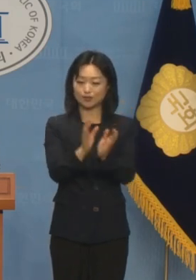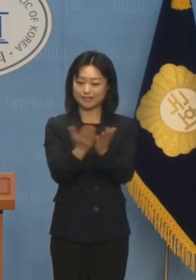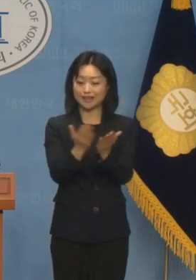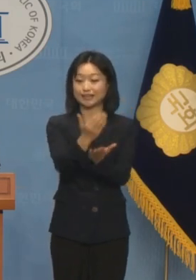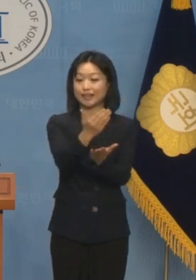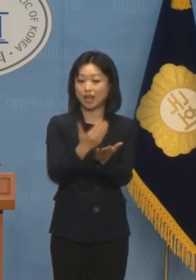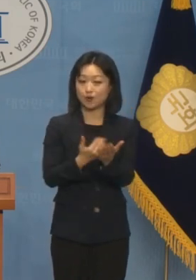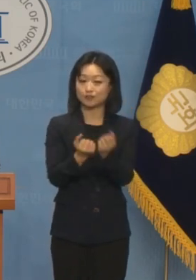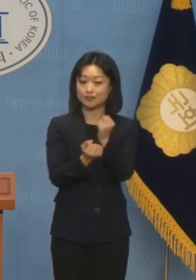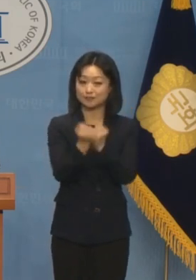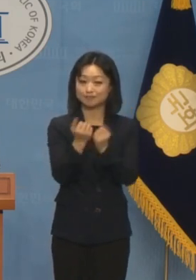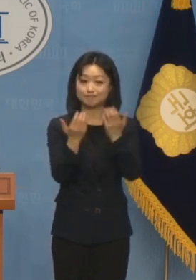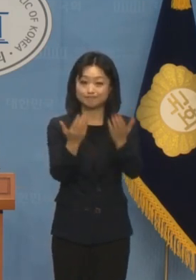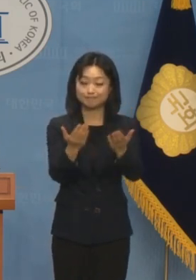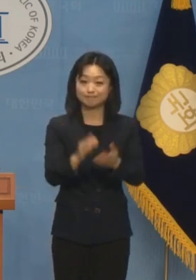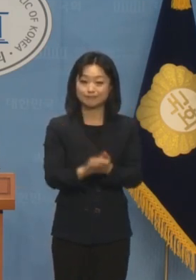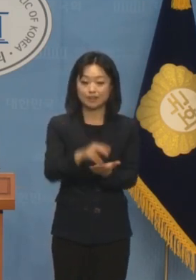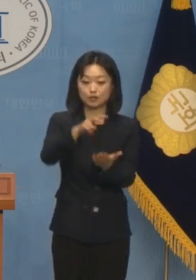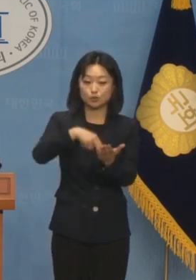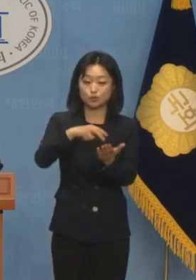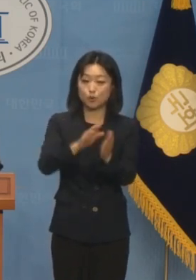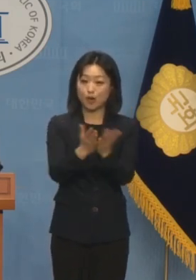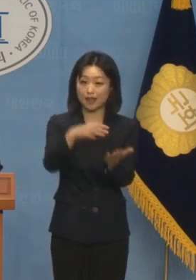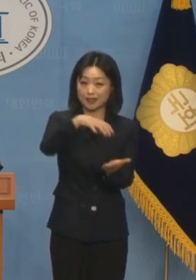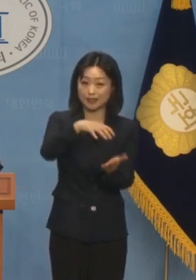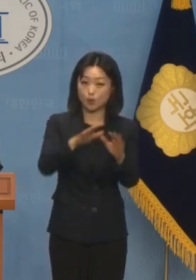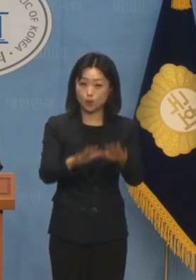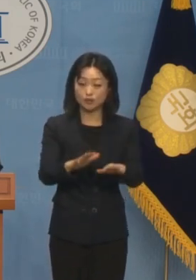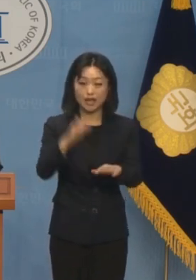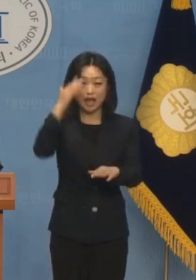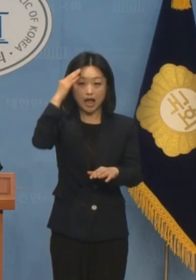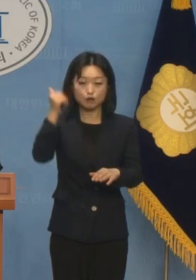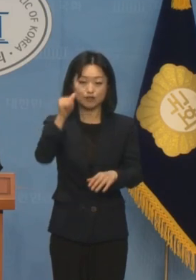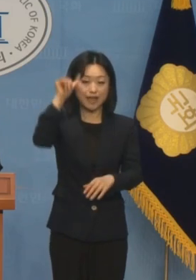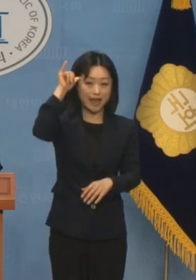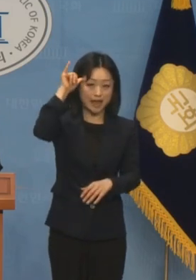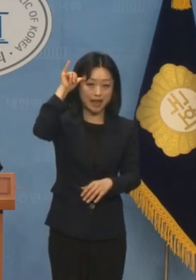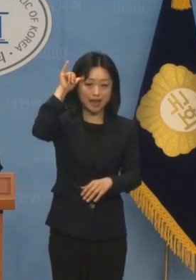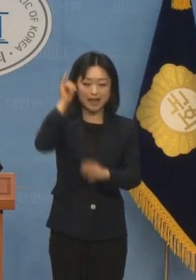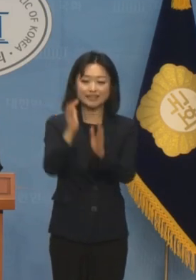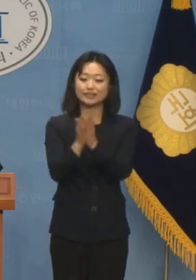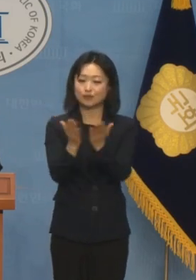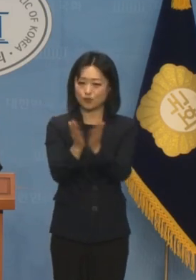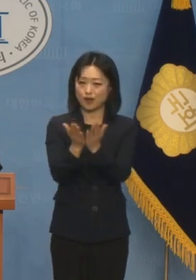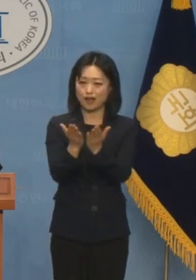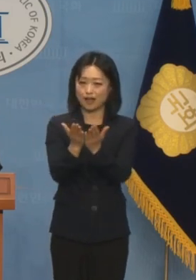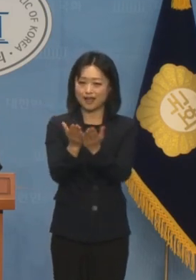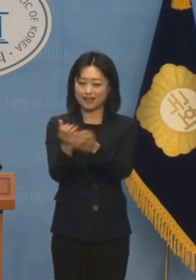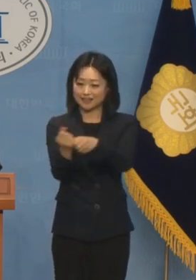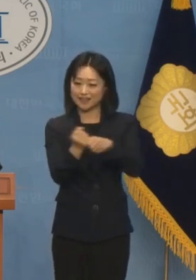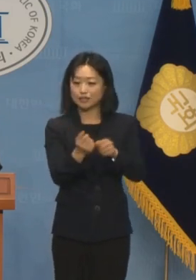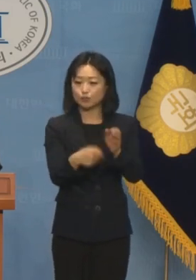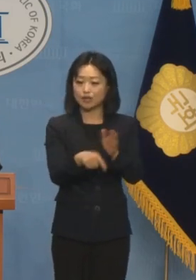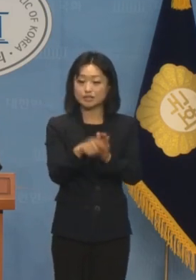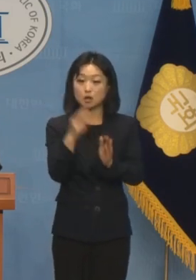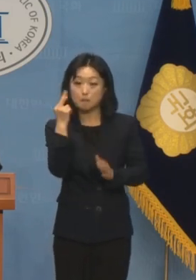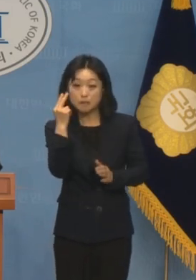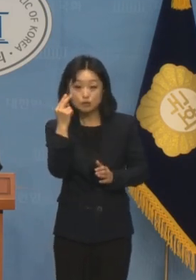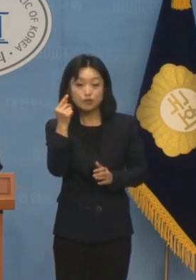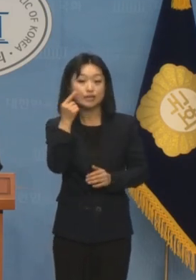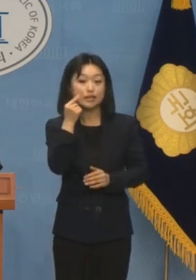발간물입니다. 국회 도서관은 오늘 한국의 AI 디지털 교과서 도입을 앞두고 미국, 일본